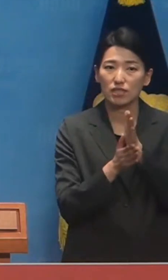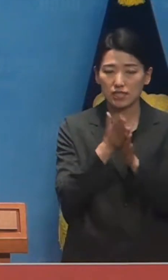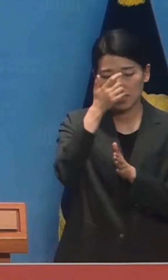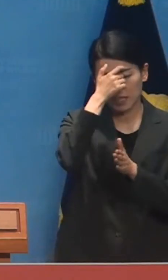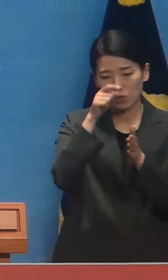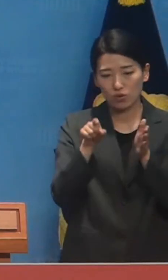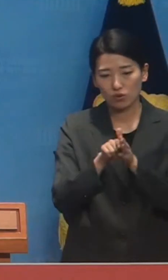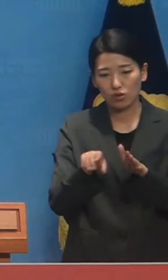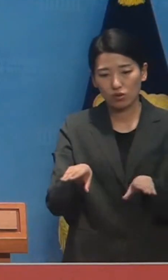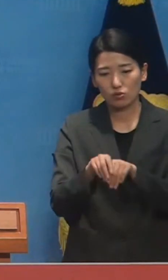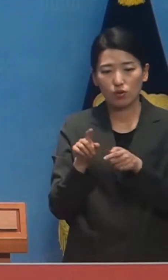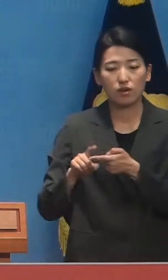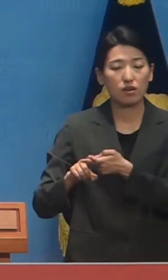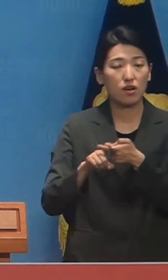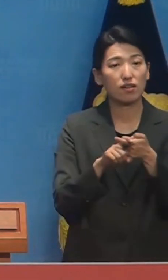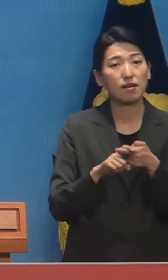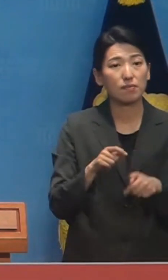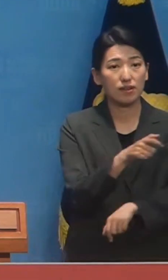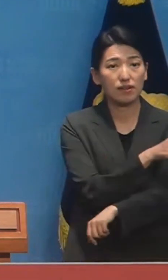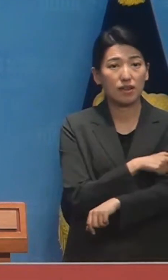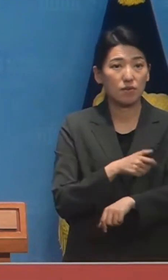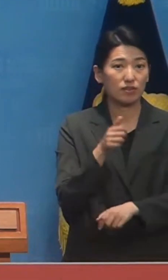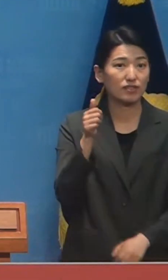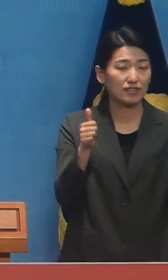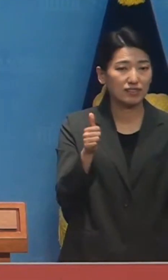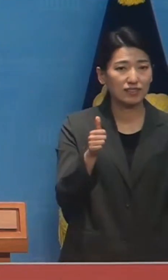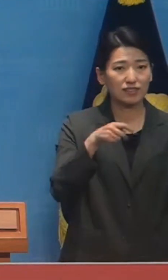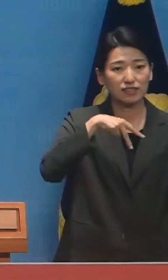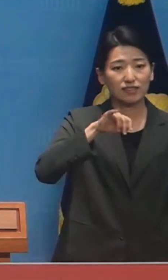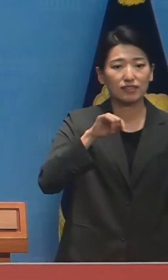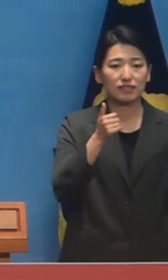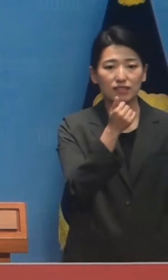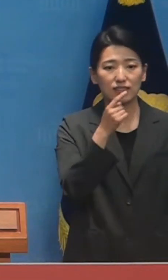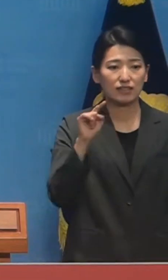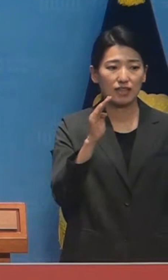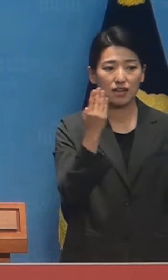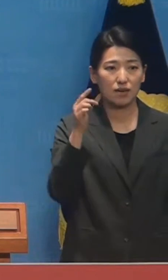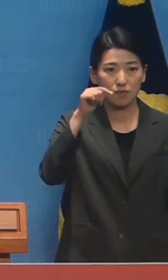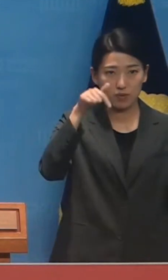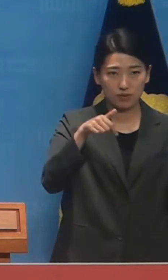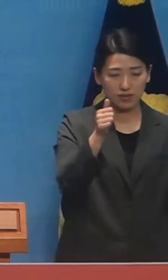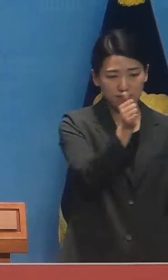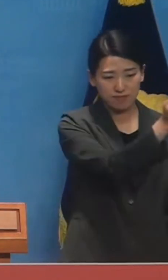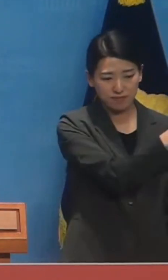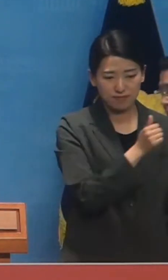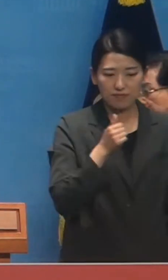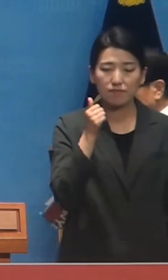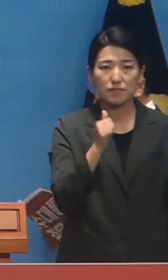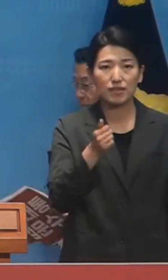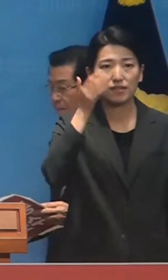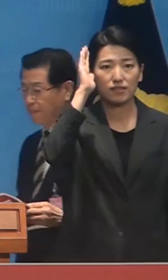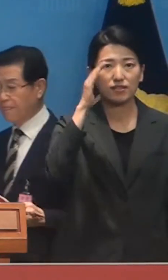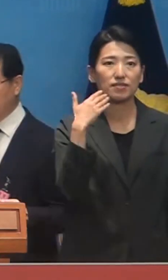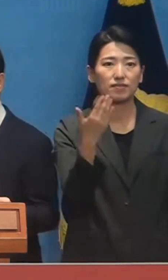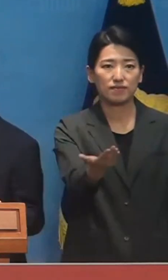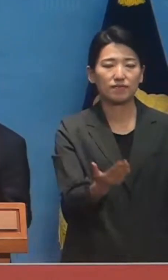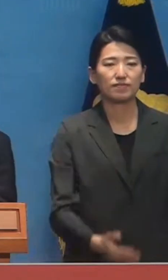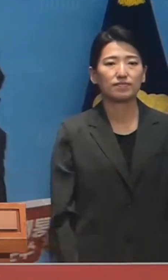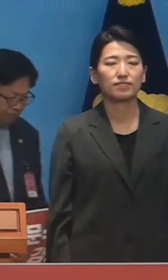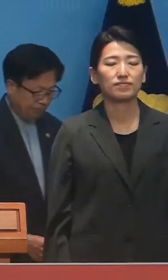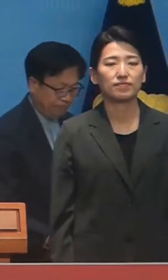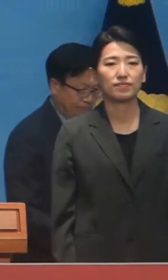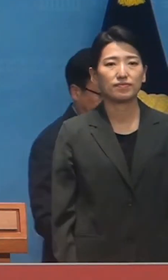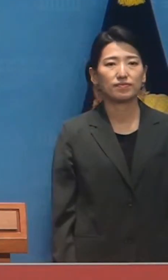총연합회 대표이장님이신 신하보 대표님 나오셔서 발언해 주시겠습니다.